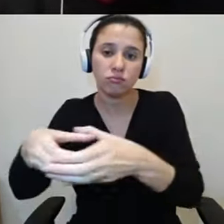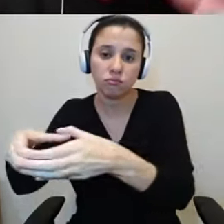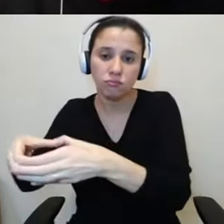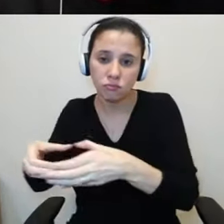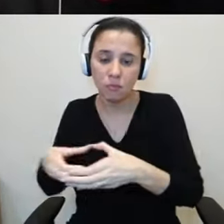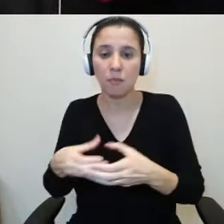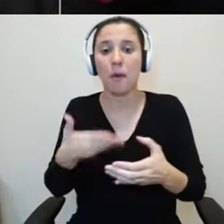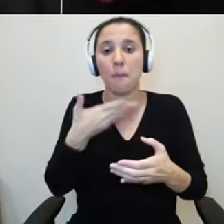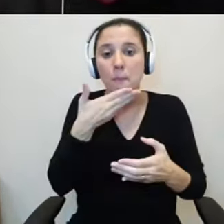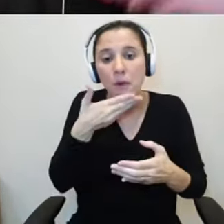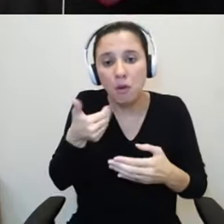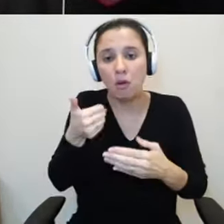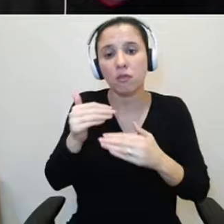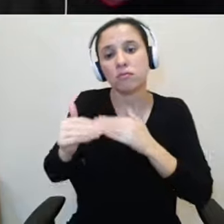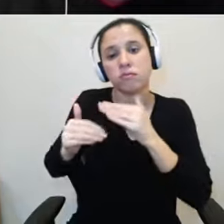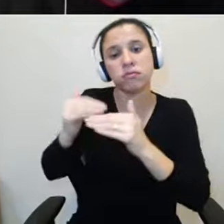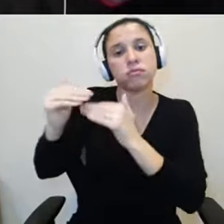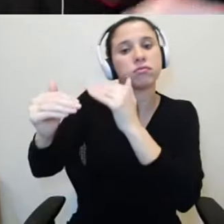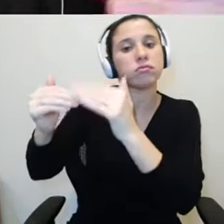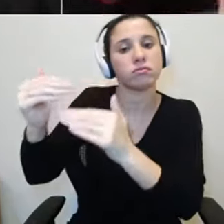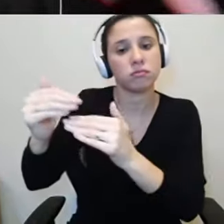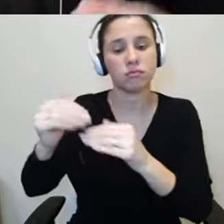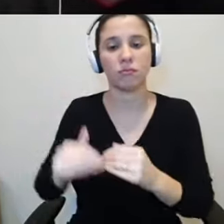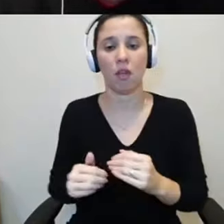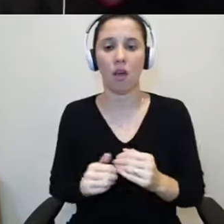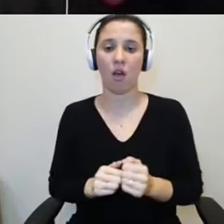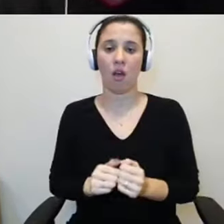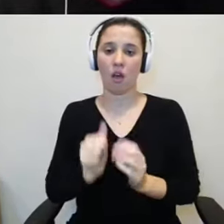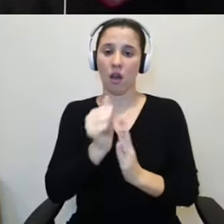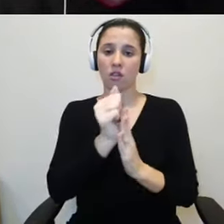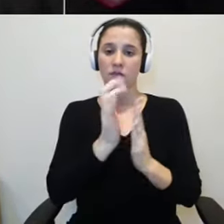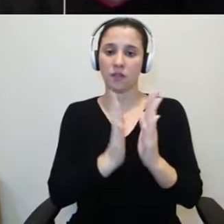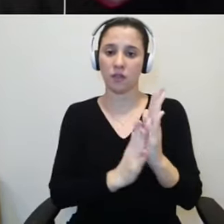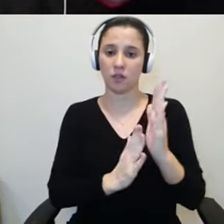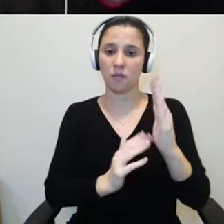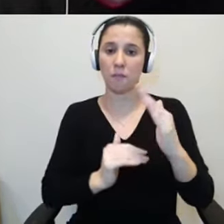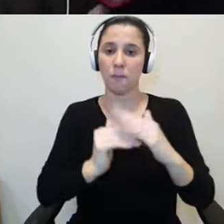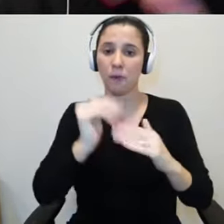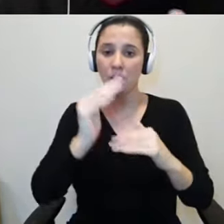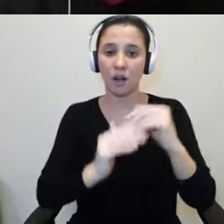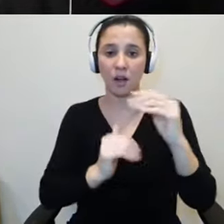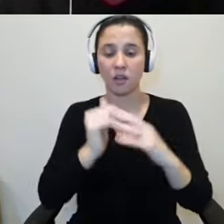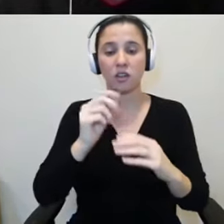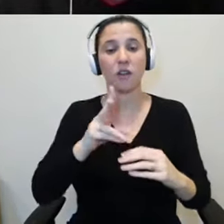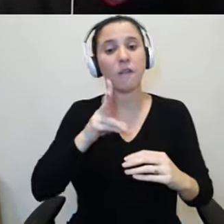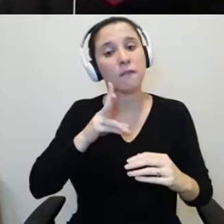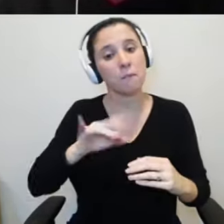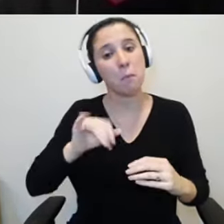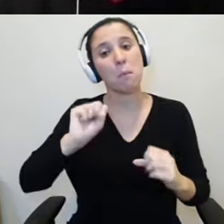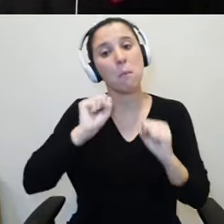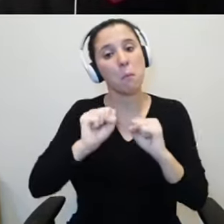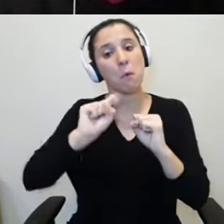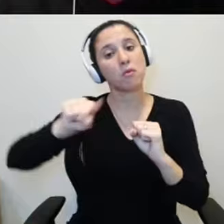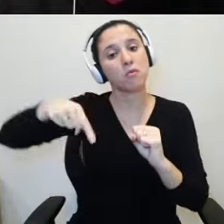práticas poderão ser desenvolvidas depois, aquelas que exigirem a presença de vocês no laboratório, e assim